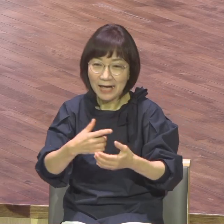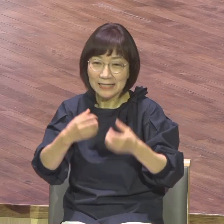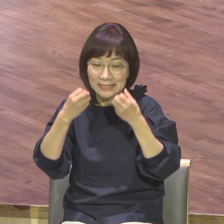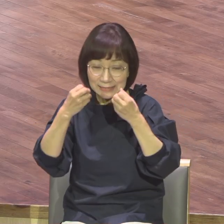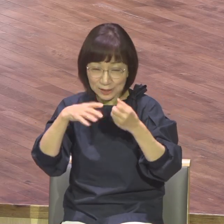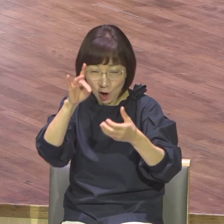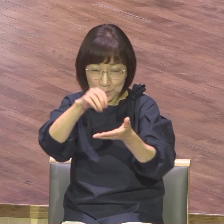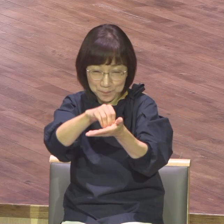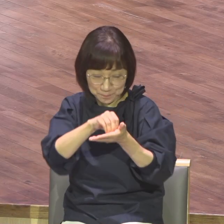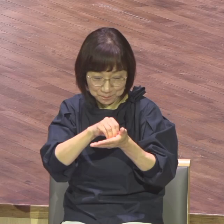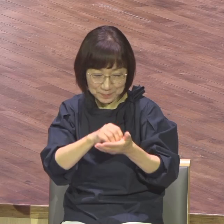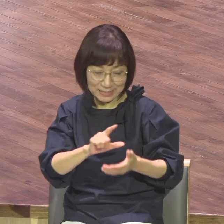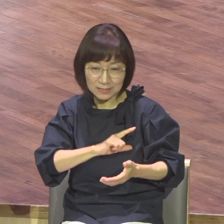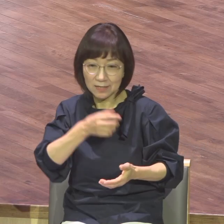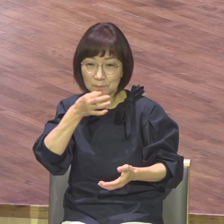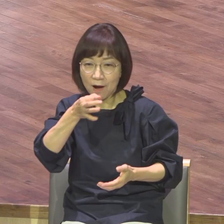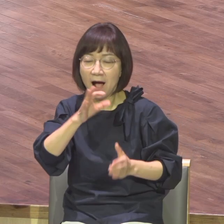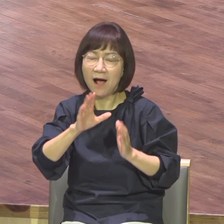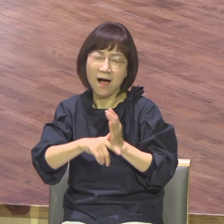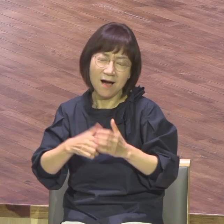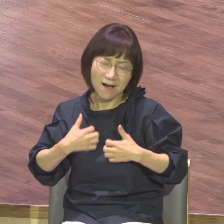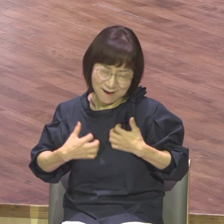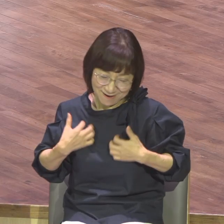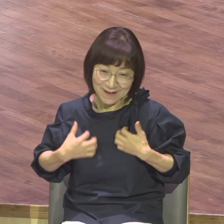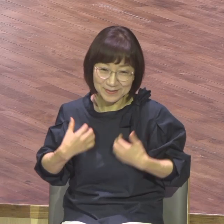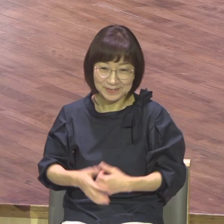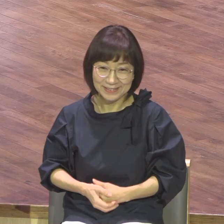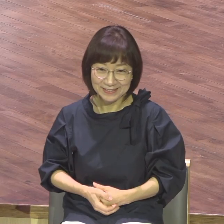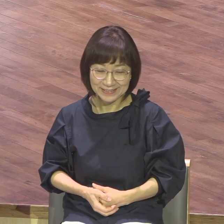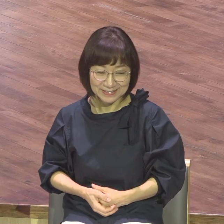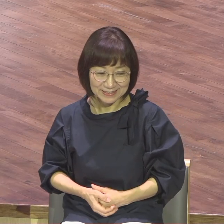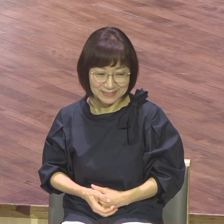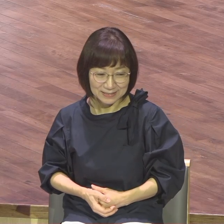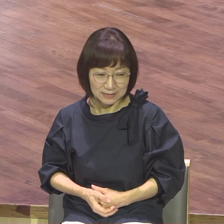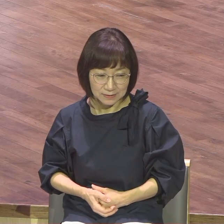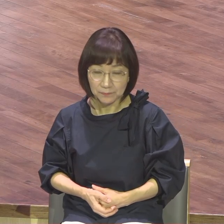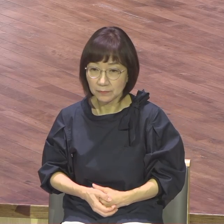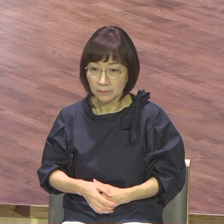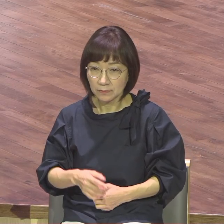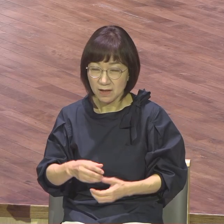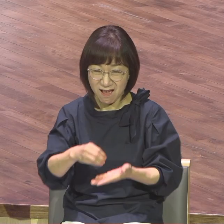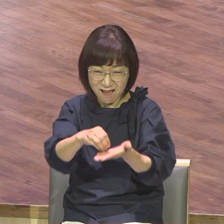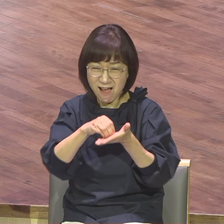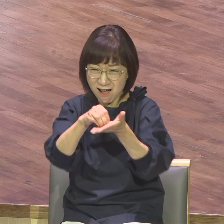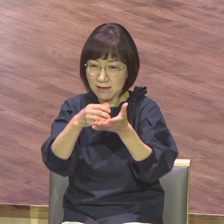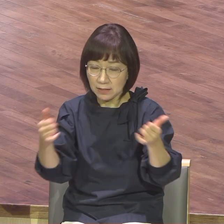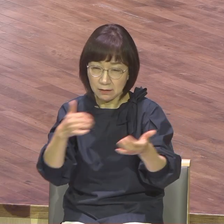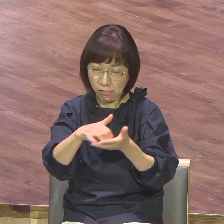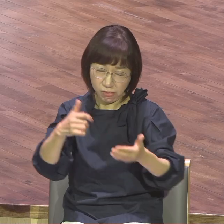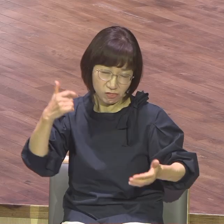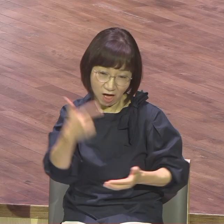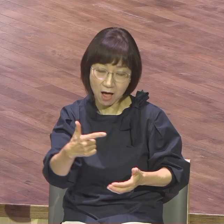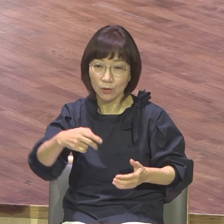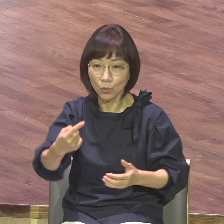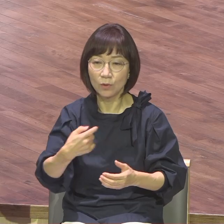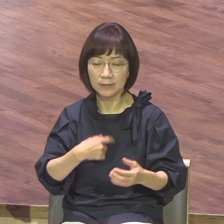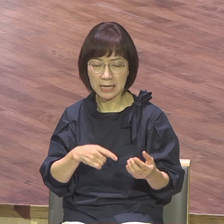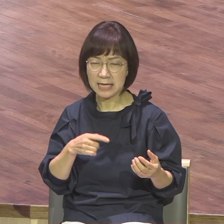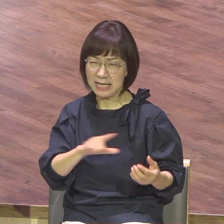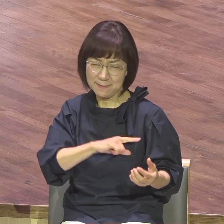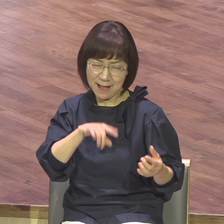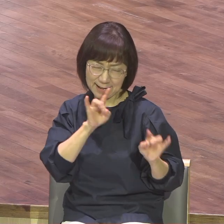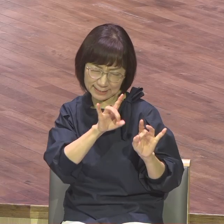때마다 그래서 내가 강대상에서 아무리 바빠도 강대상에서 아무리 많이 와도 강대상에서 그 이름을 부르면서 하나님 이 이름을